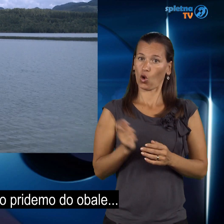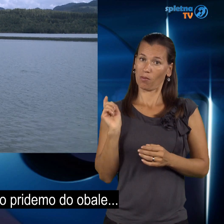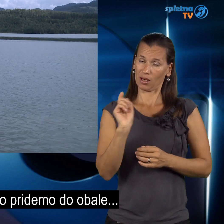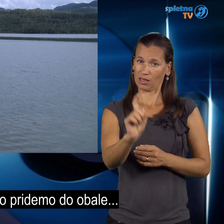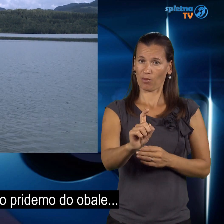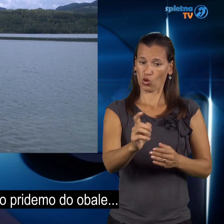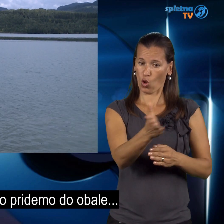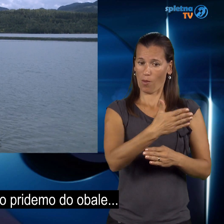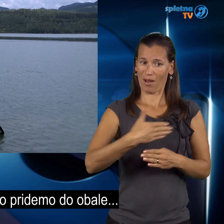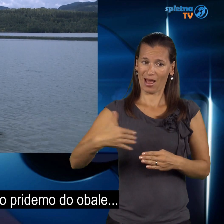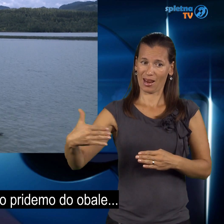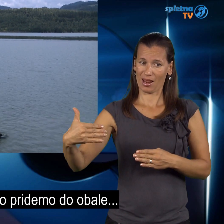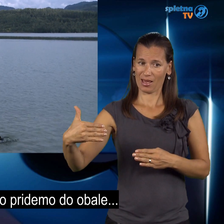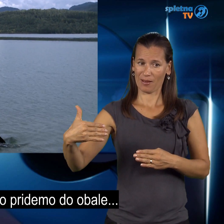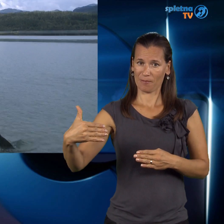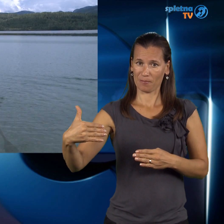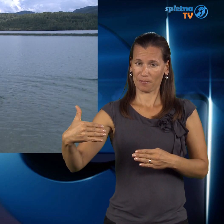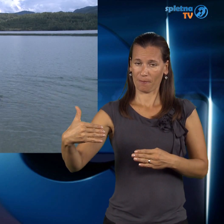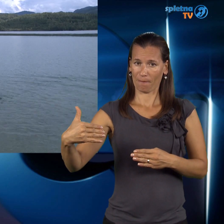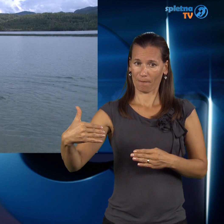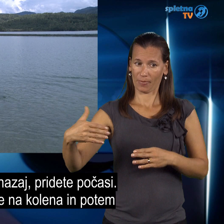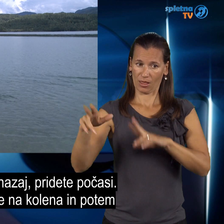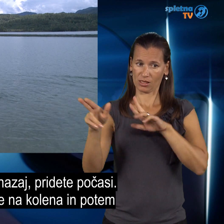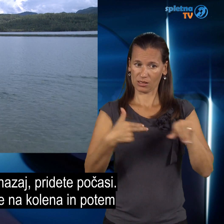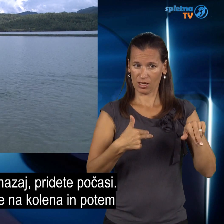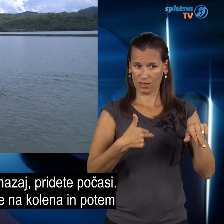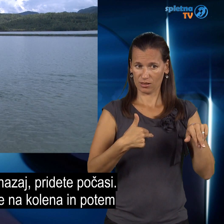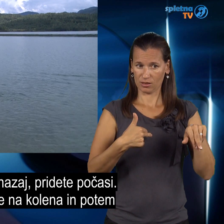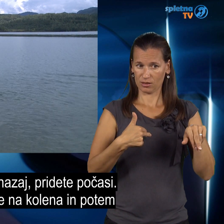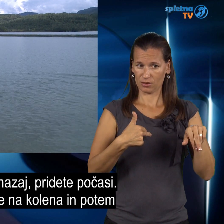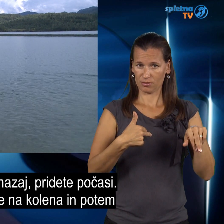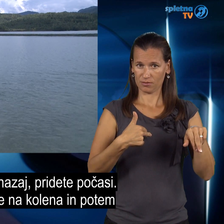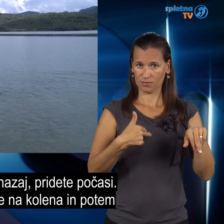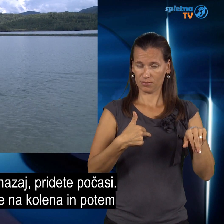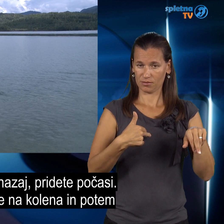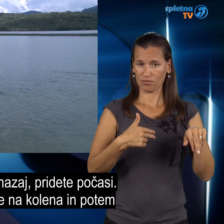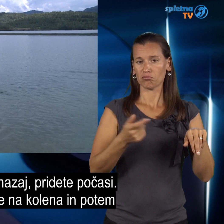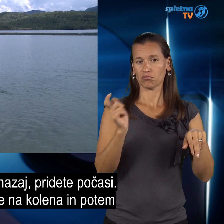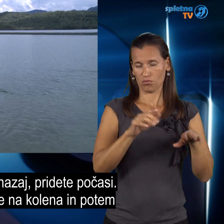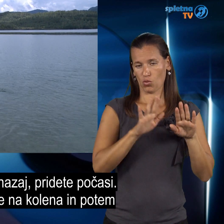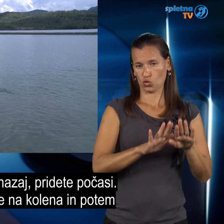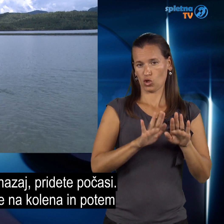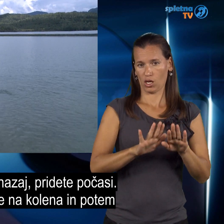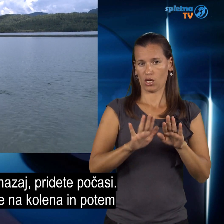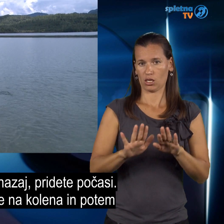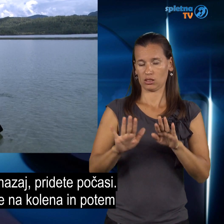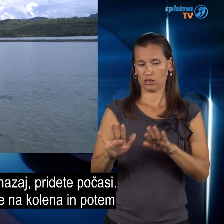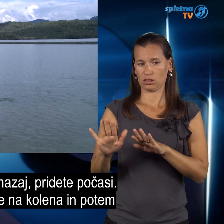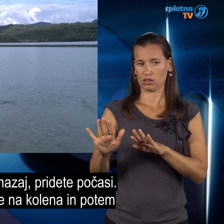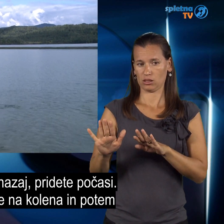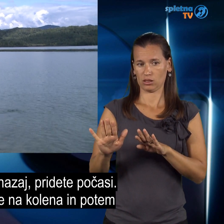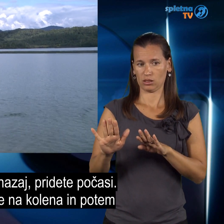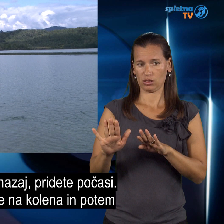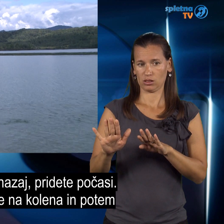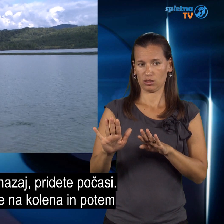ko pridemo do obale in ko pridete nazaj, se pravi, pridete